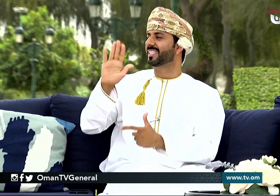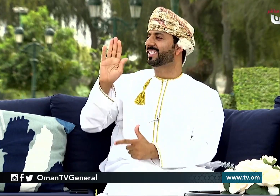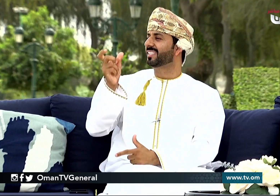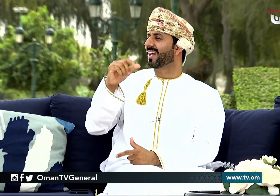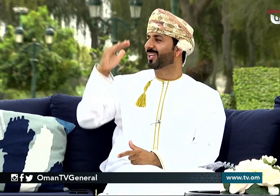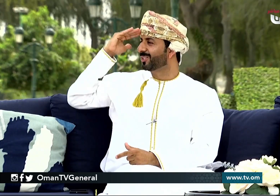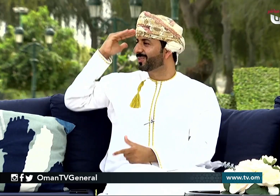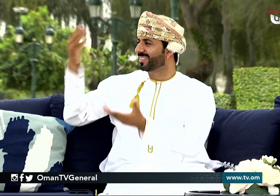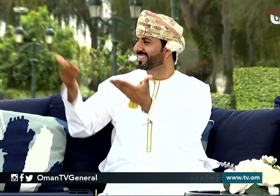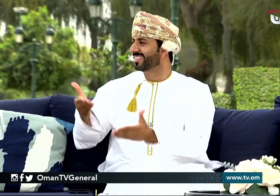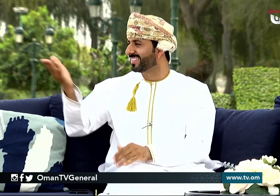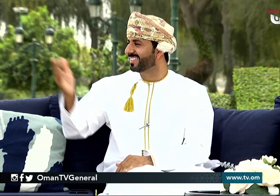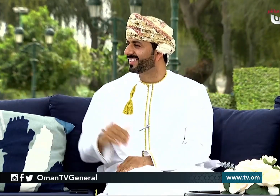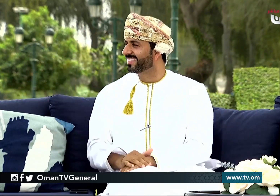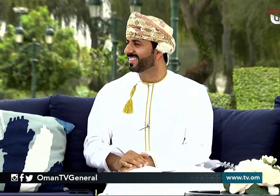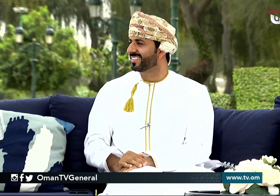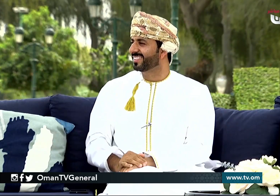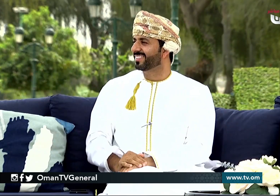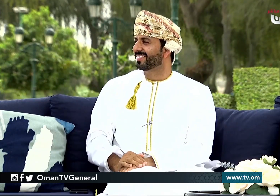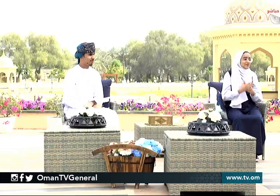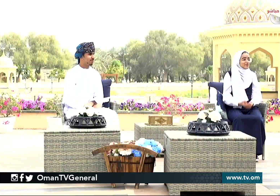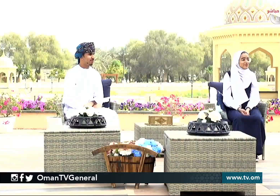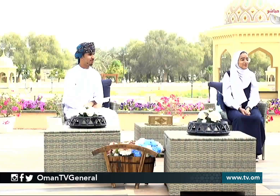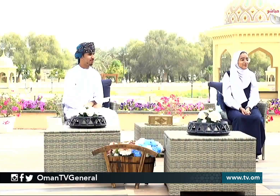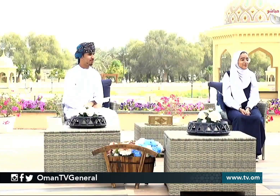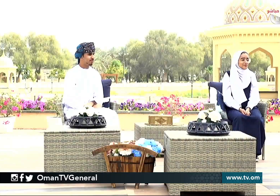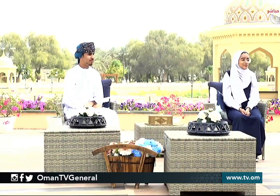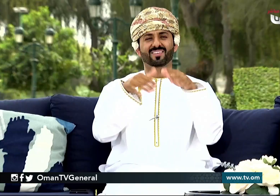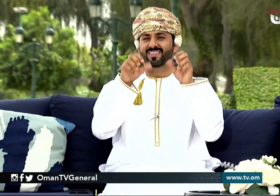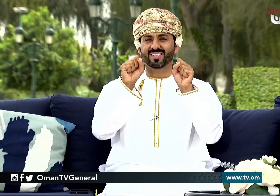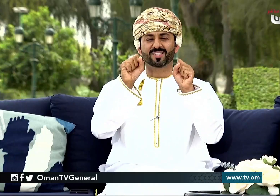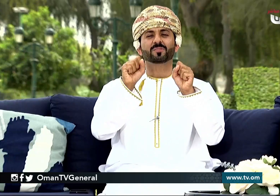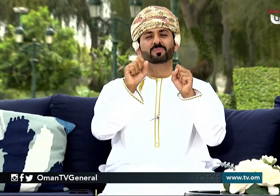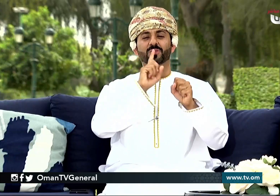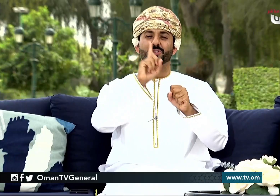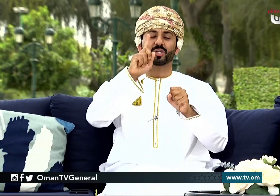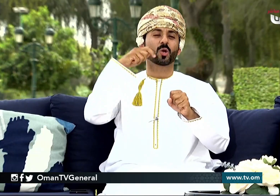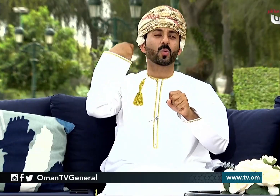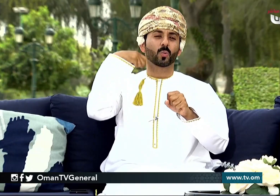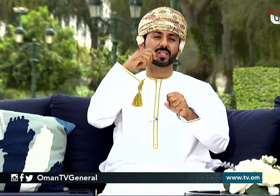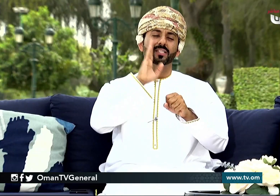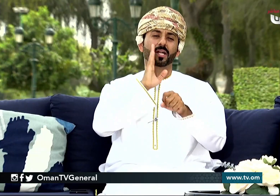كذلك سناء، شكرا جزيلا لك على وجودك. أشكرك كثير أخي سلطان. في نهاية فقرتنا اليوم، نأمل من الله سبحانه